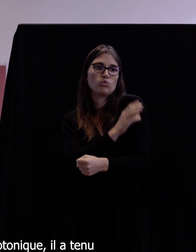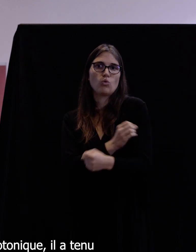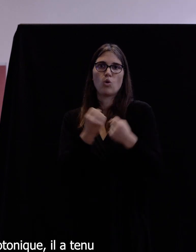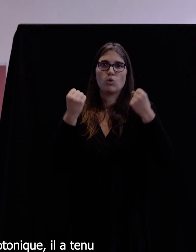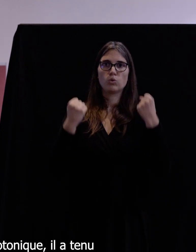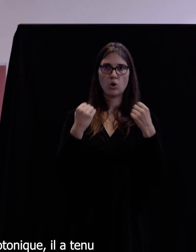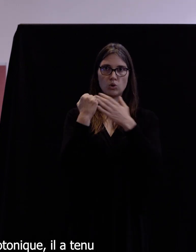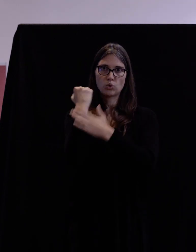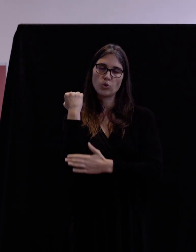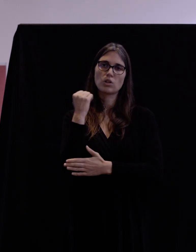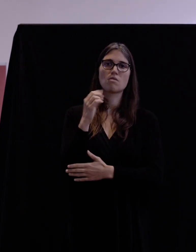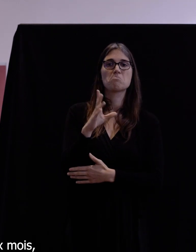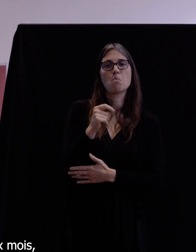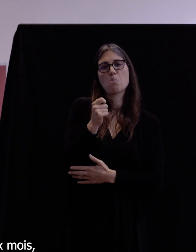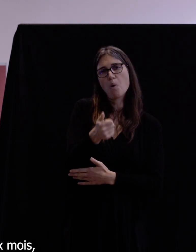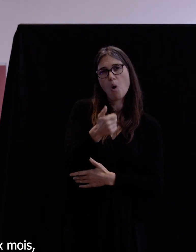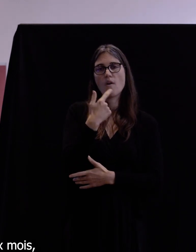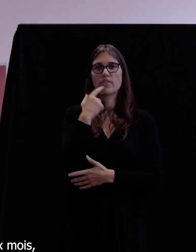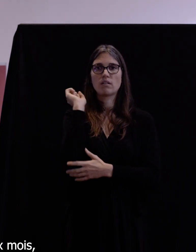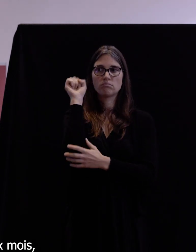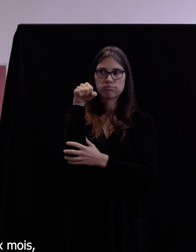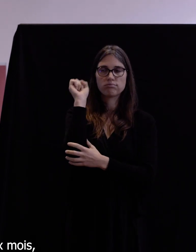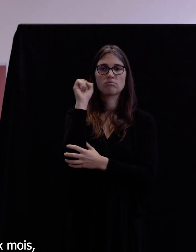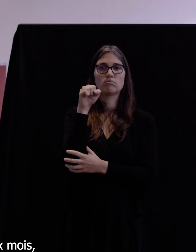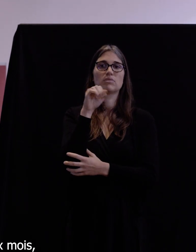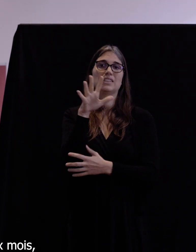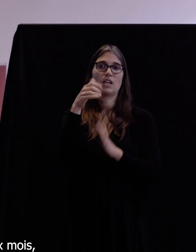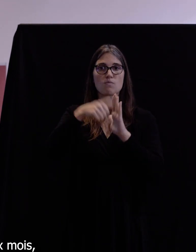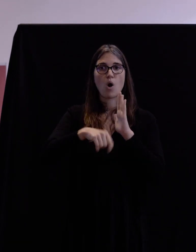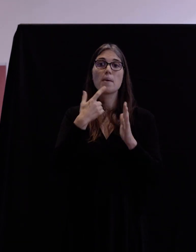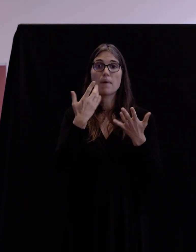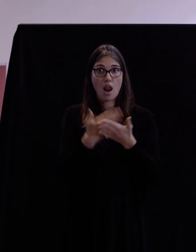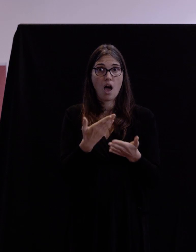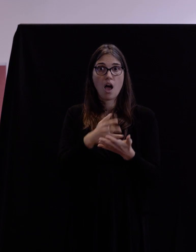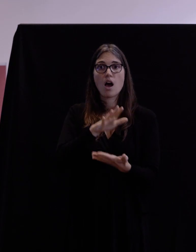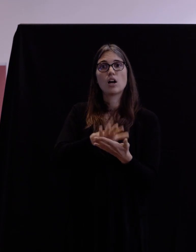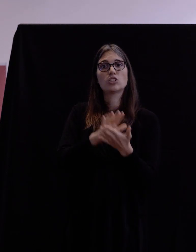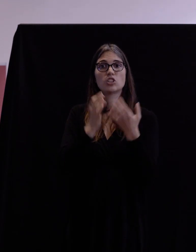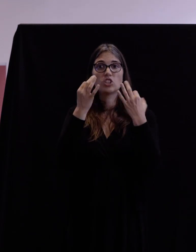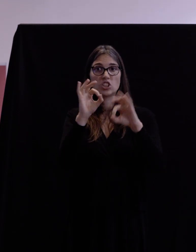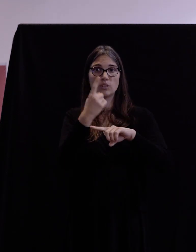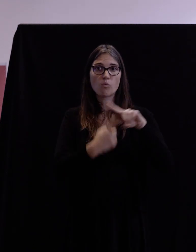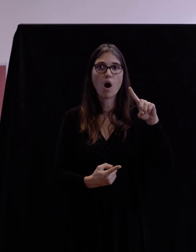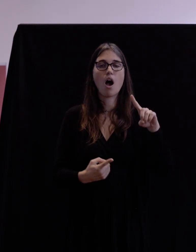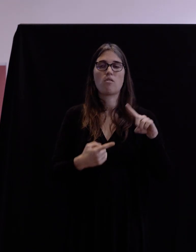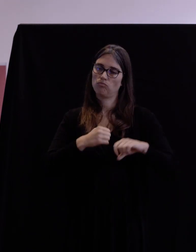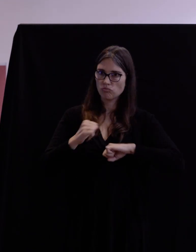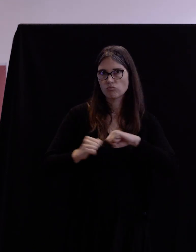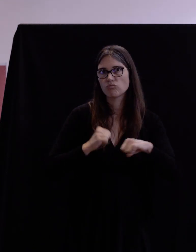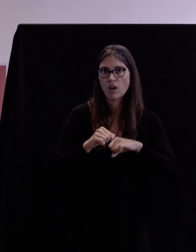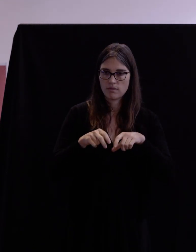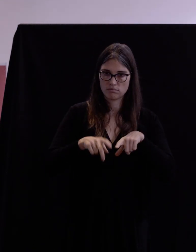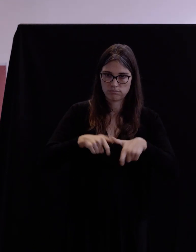quand même vers 4-5 mois. Là, il a 10 mois, il fait déjà du 4 pattes. Il tient bien assis. Il